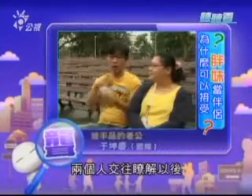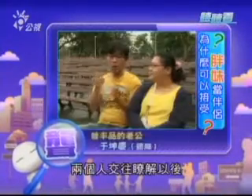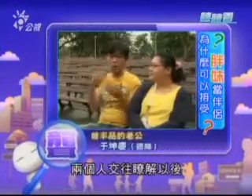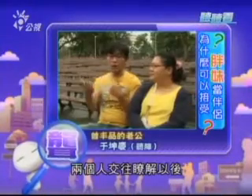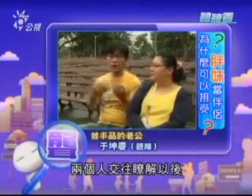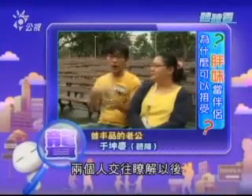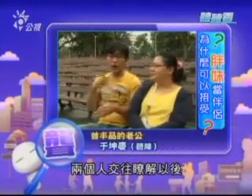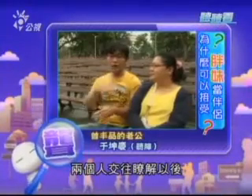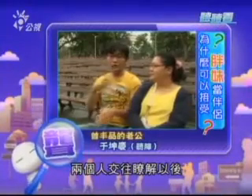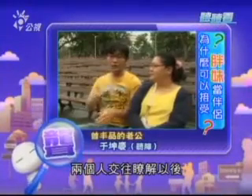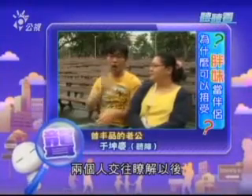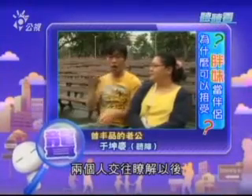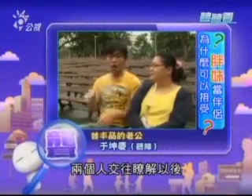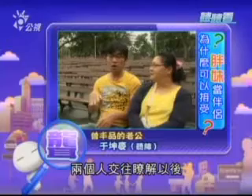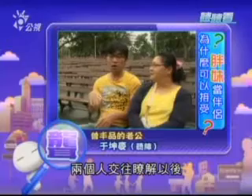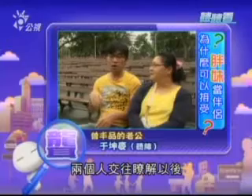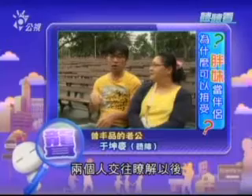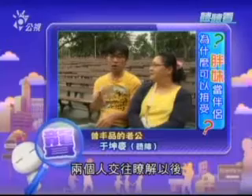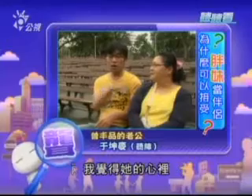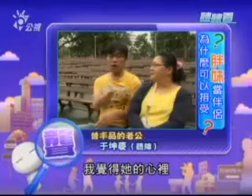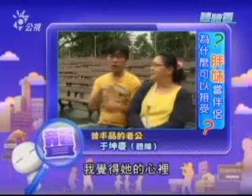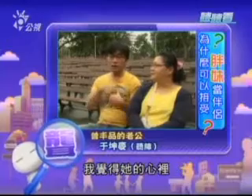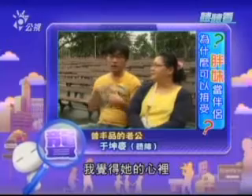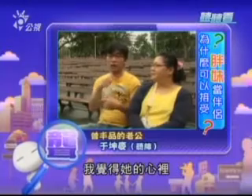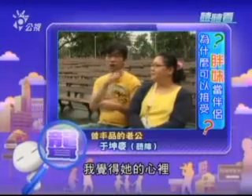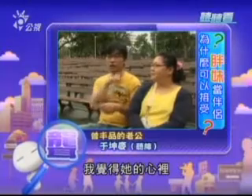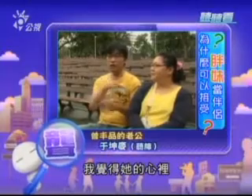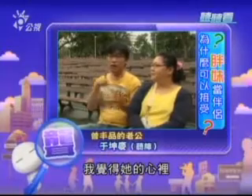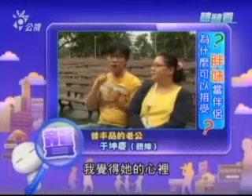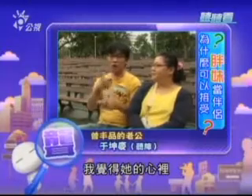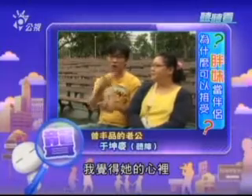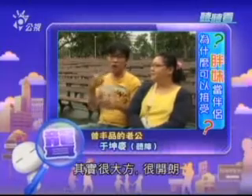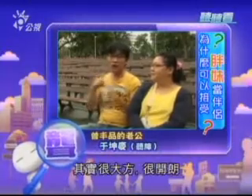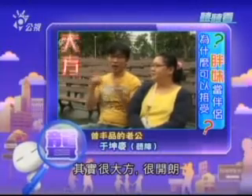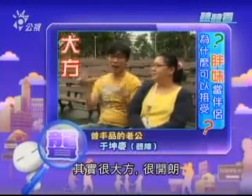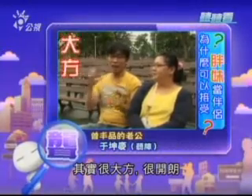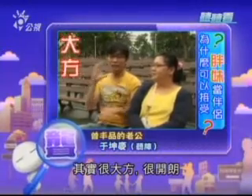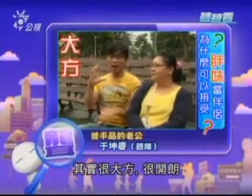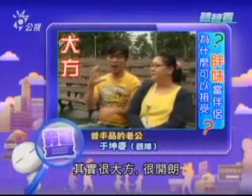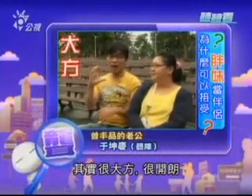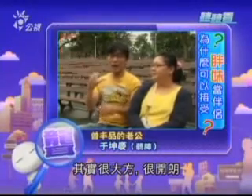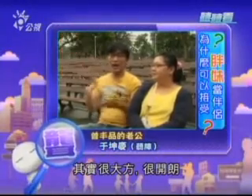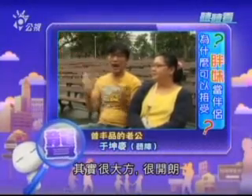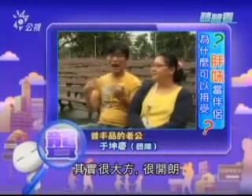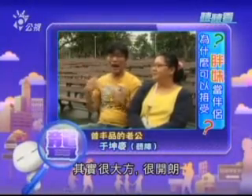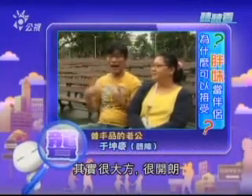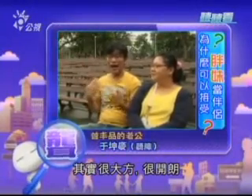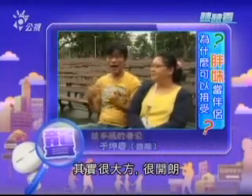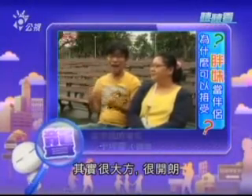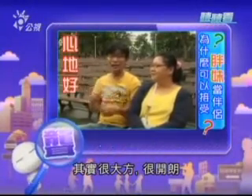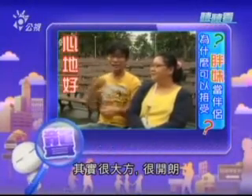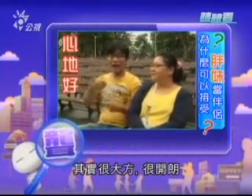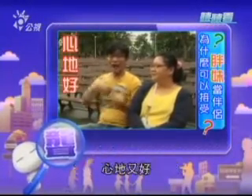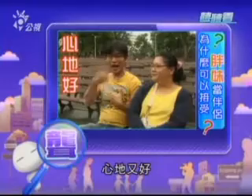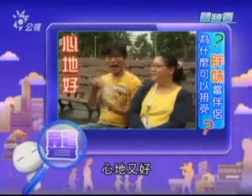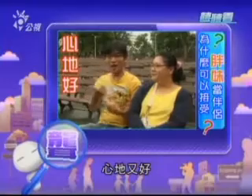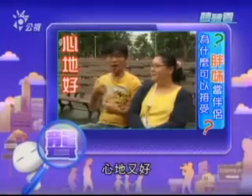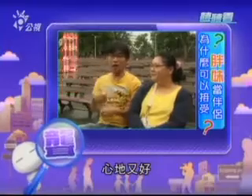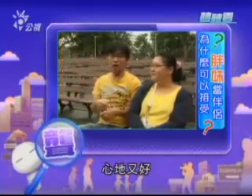两个人交往了解以后，我觉得他的心里其实很大方，很开朗，心地又好。 突